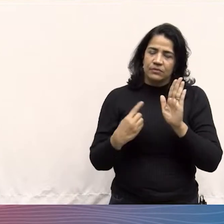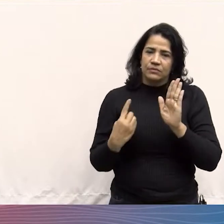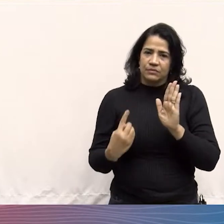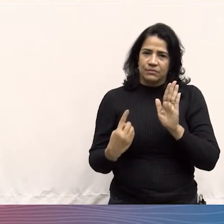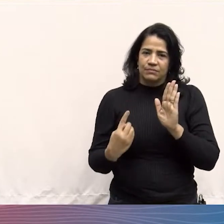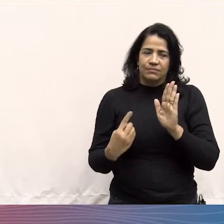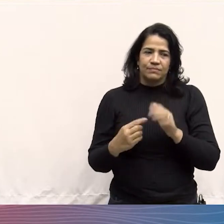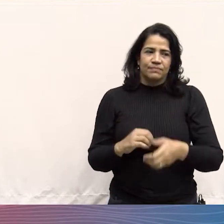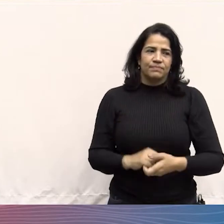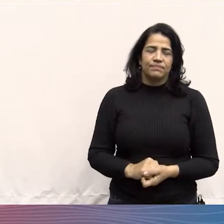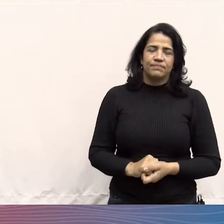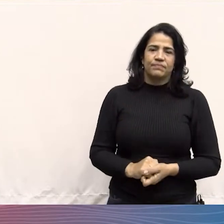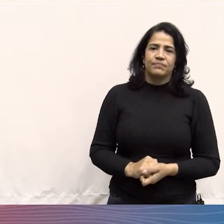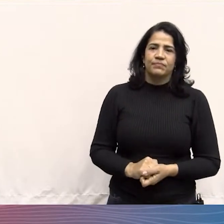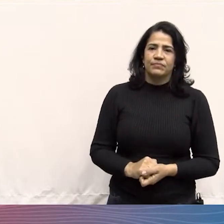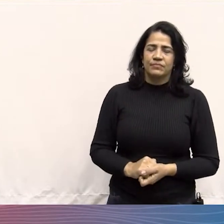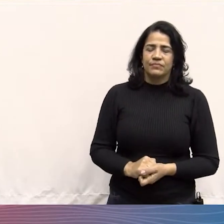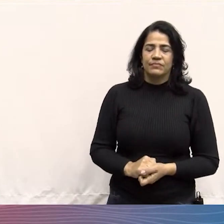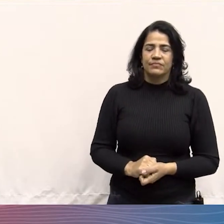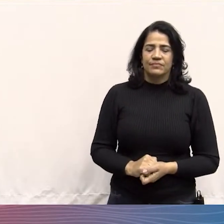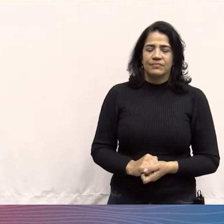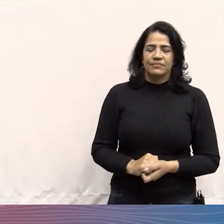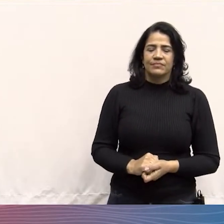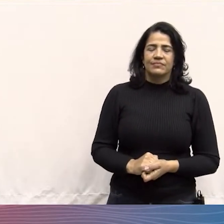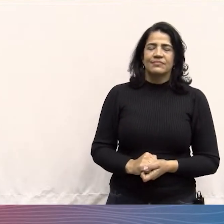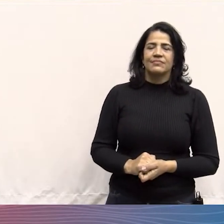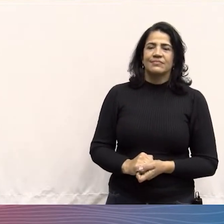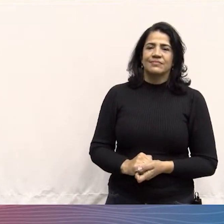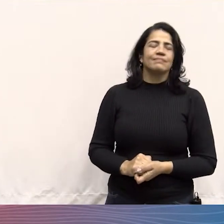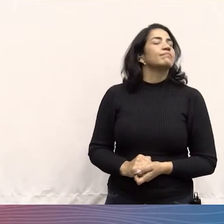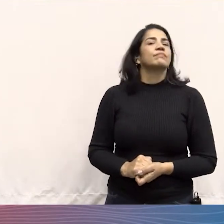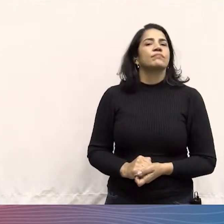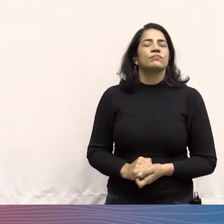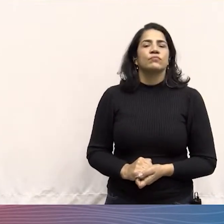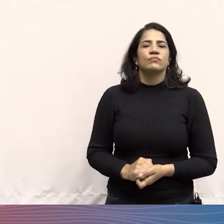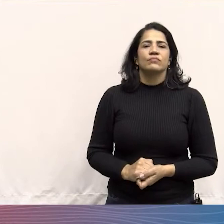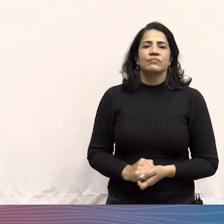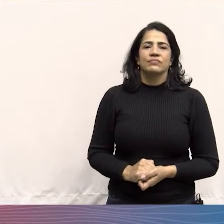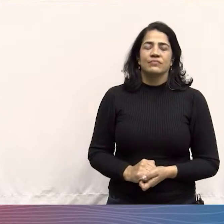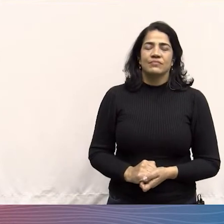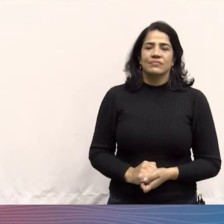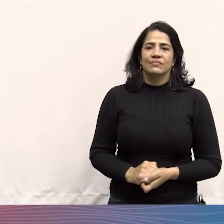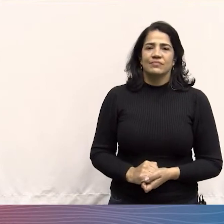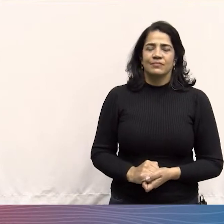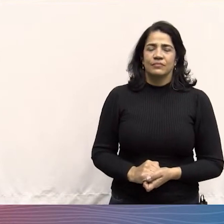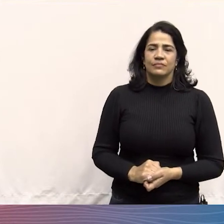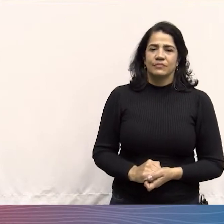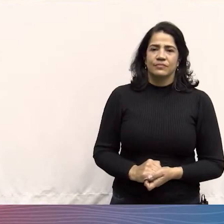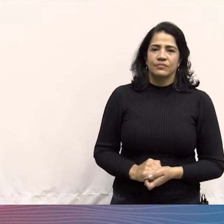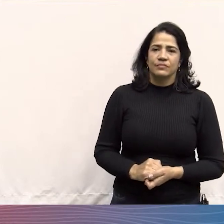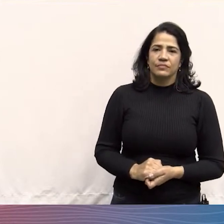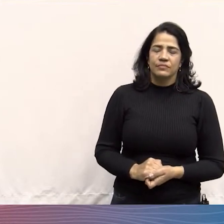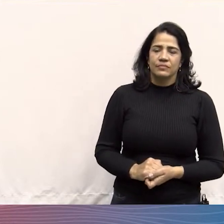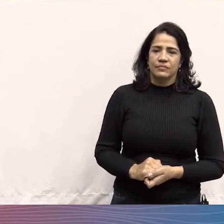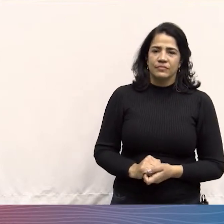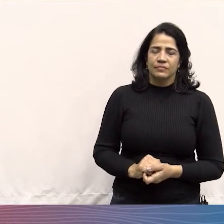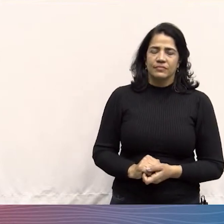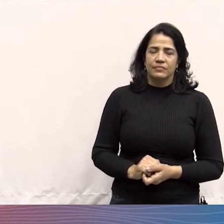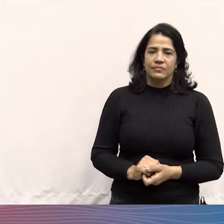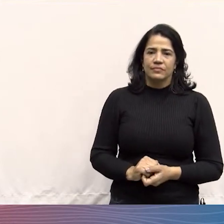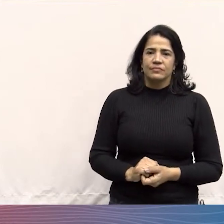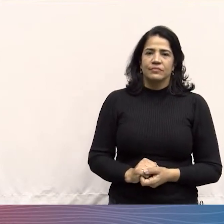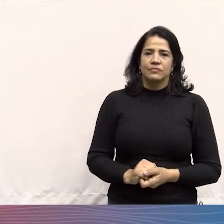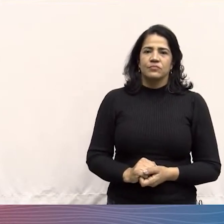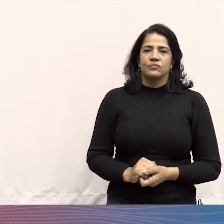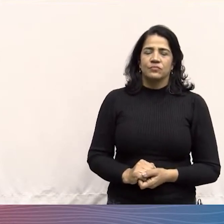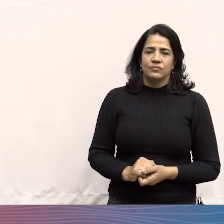Oh Senhor Jesus, só uma parte aqui, tá? O irmão Pedro falou ontem, mas é bom a gente ler